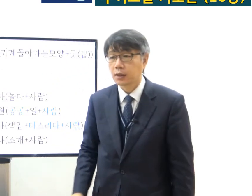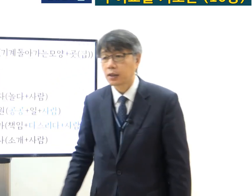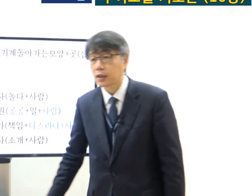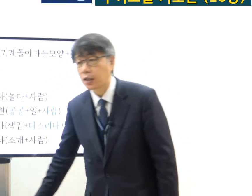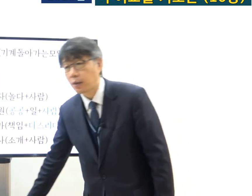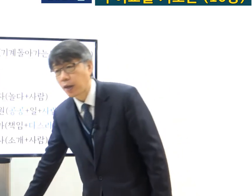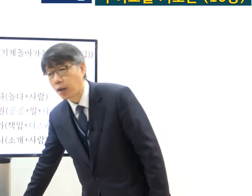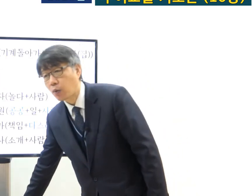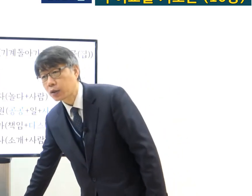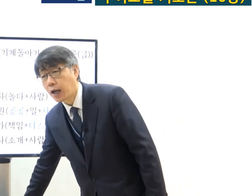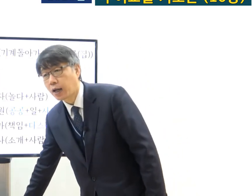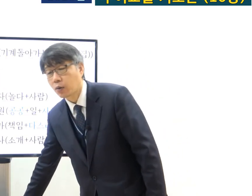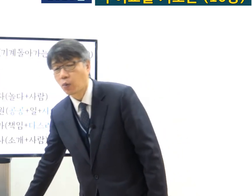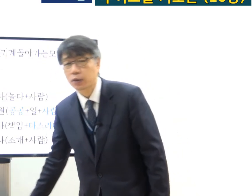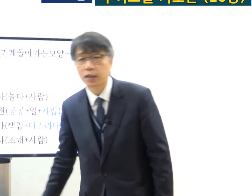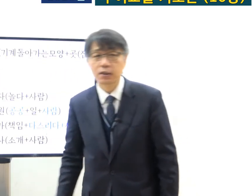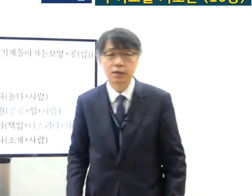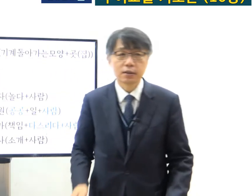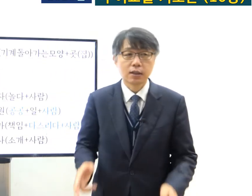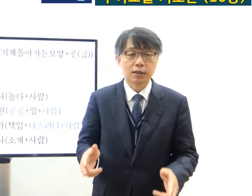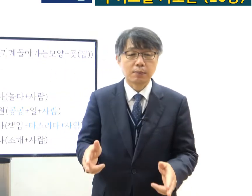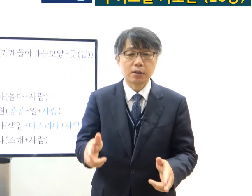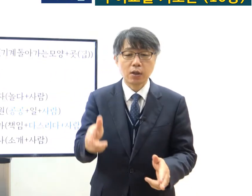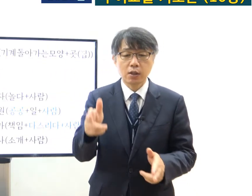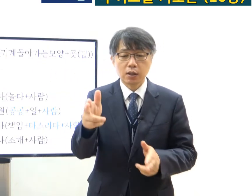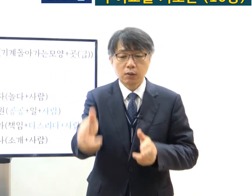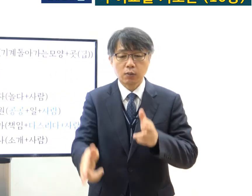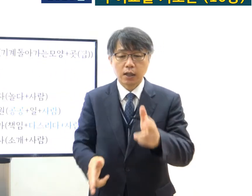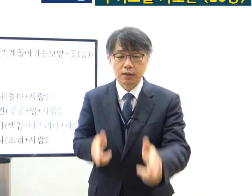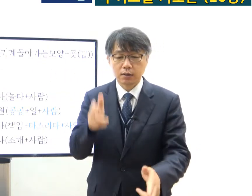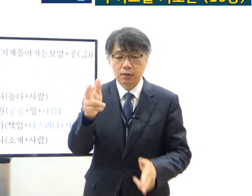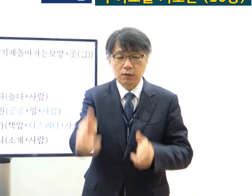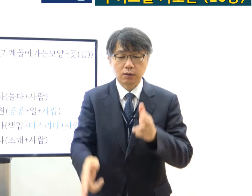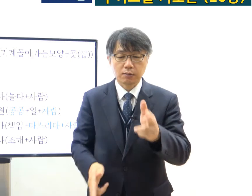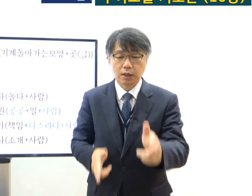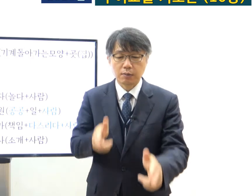그 다음에 공장은 자, 피스톤이 이렇게 돌아가는 것처럼 생각하면